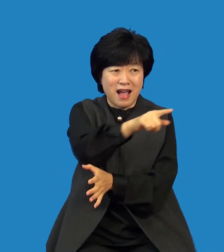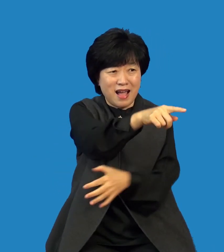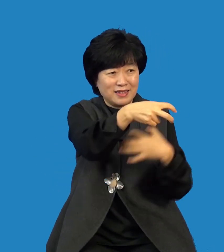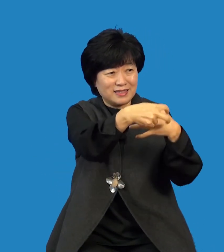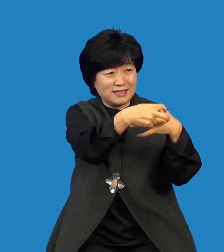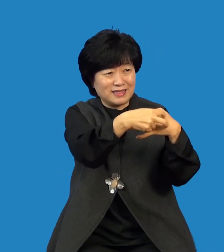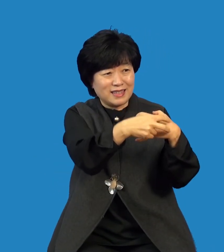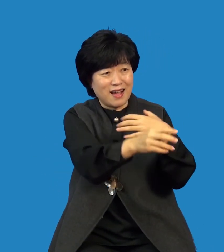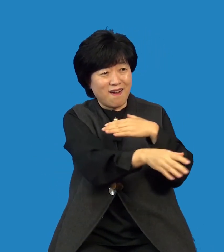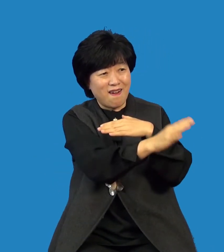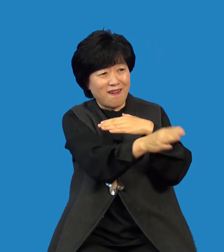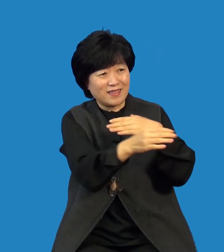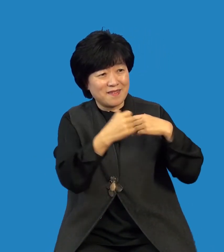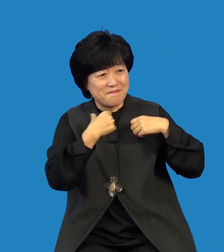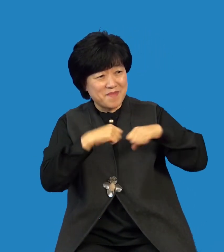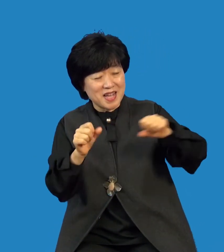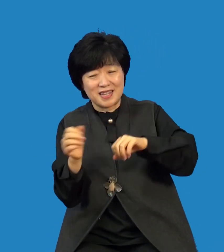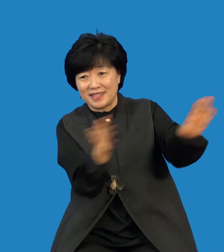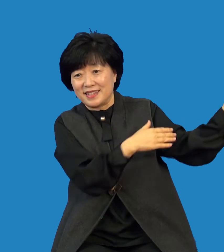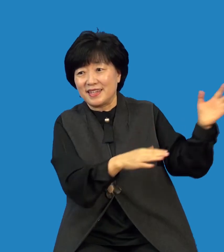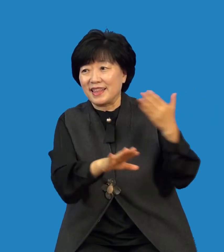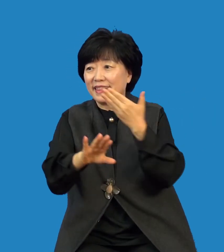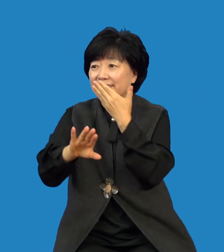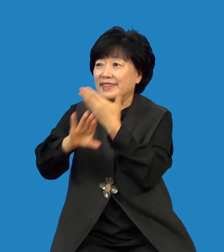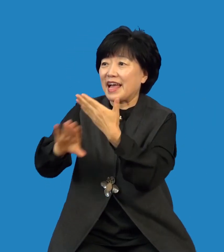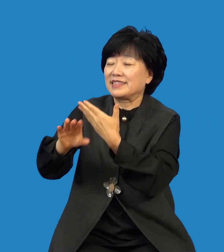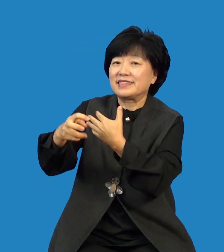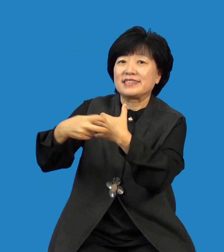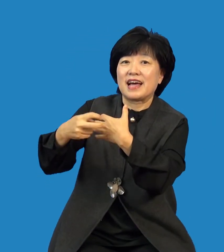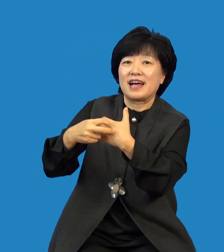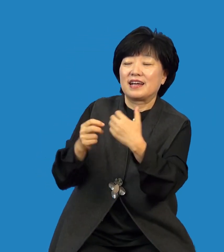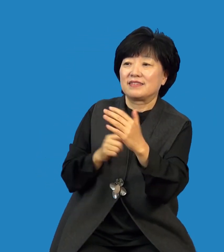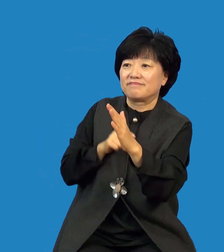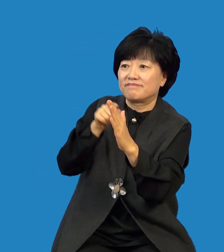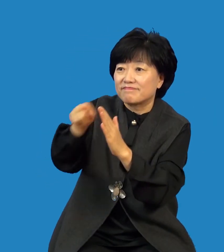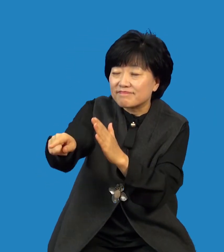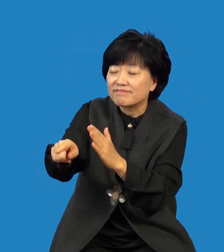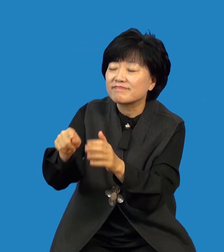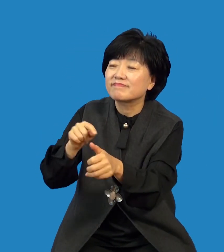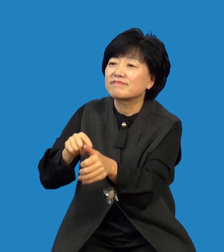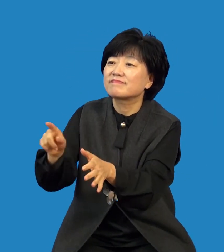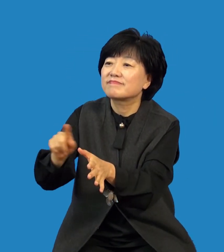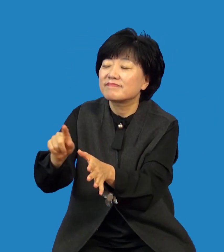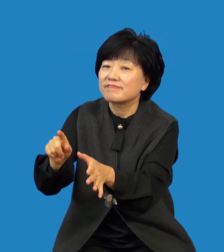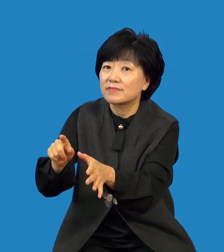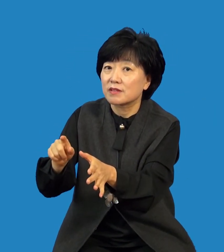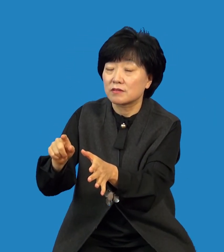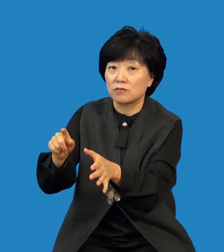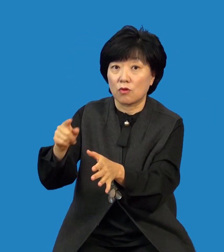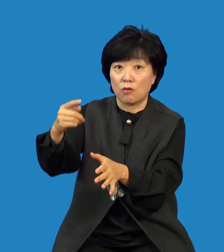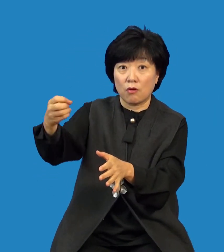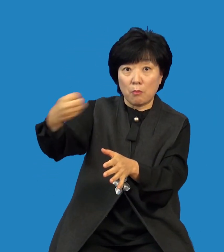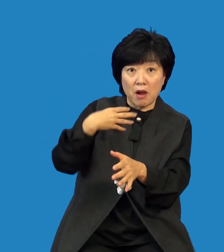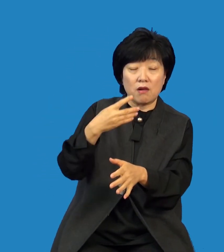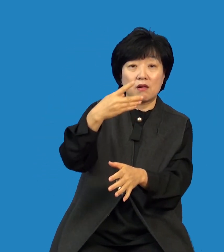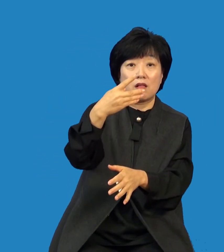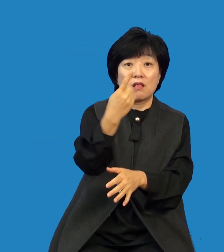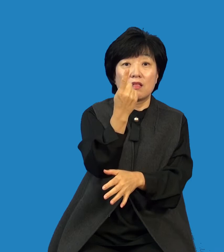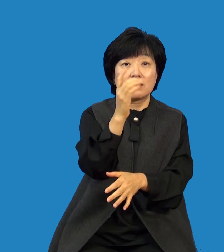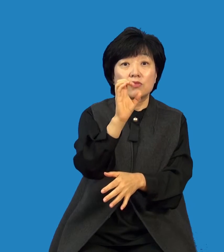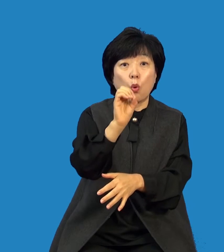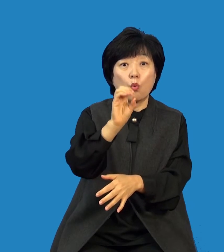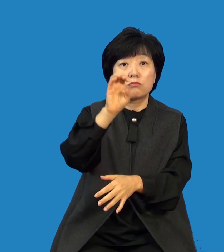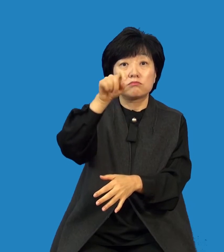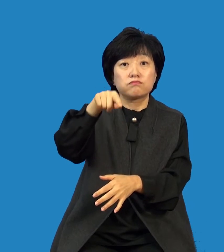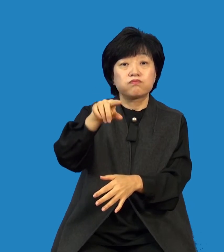그 다음날 다른 병원을 갔습니다. 다른 병원을 갔더니 이게 딱 의사가 보더니 이거 통풍 아니야? 이러는 거예요. 이거